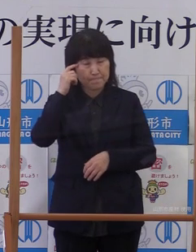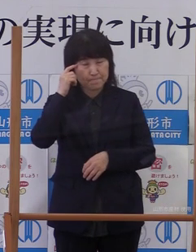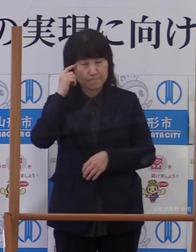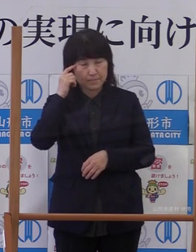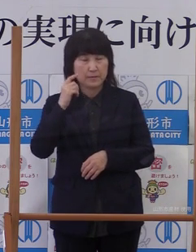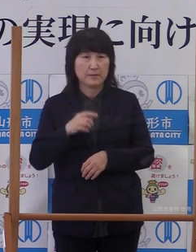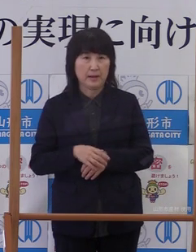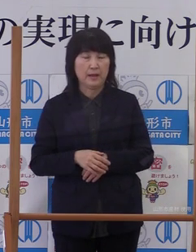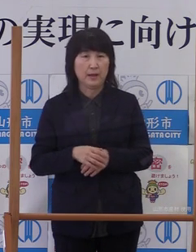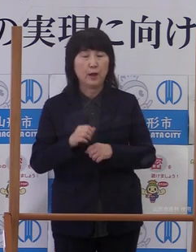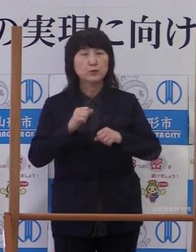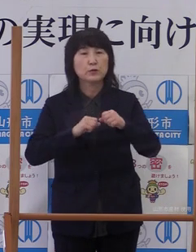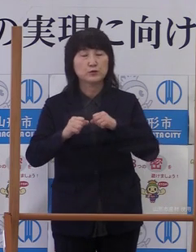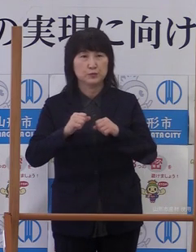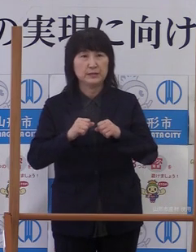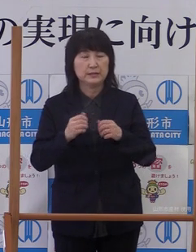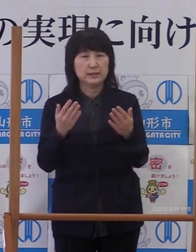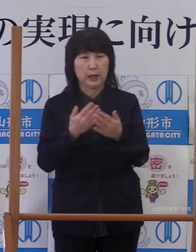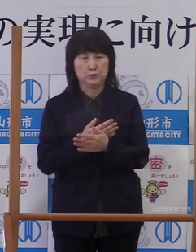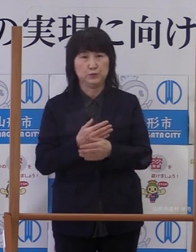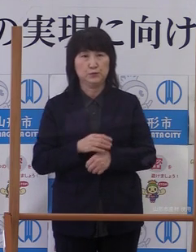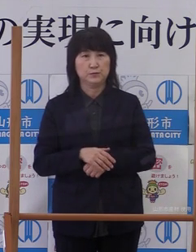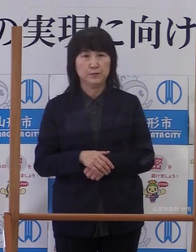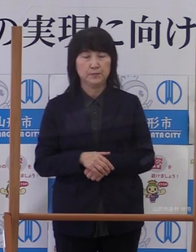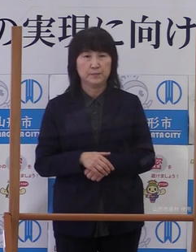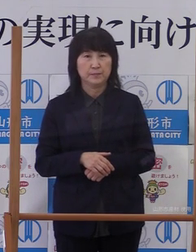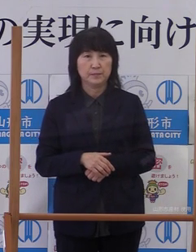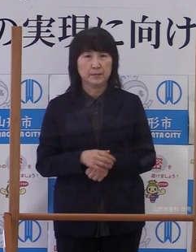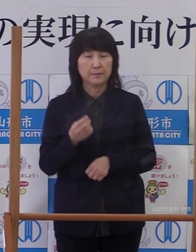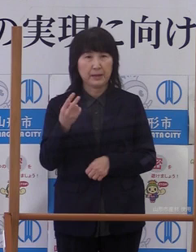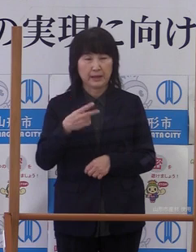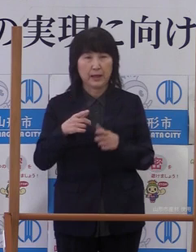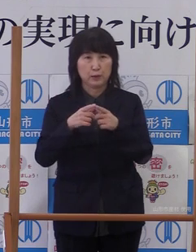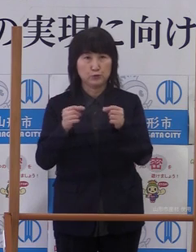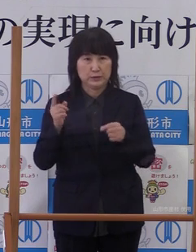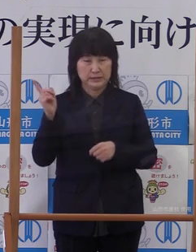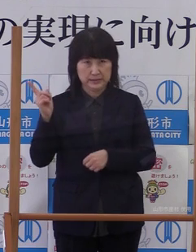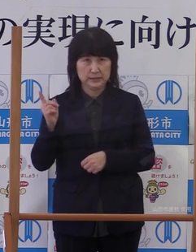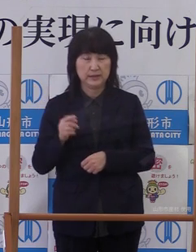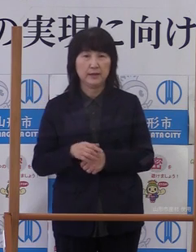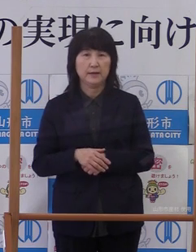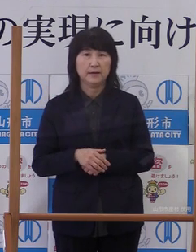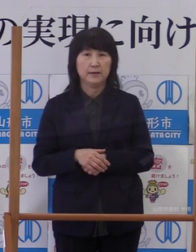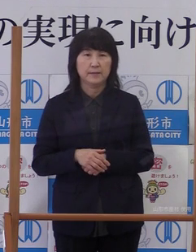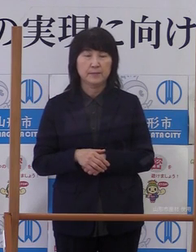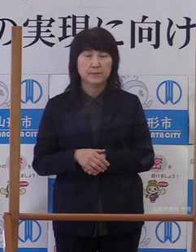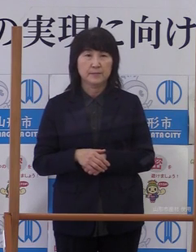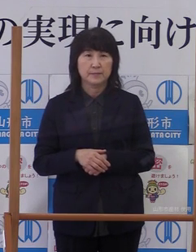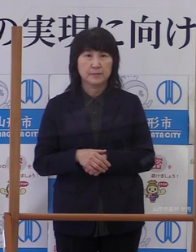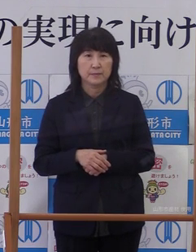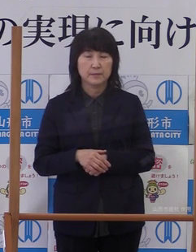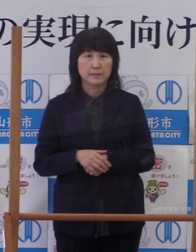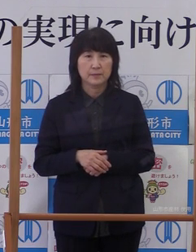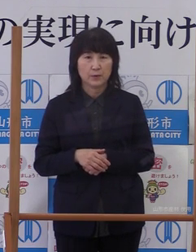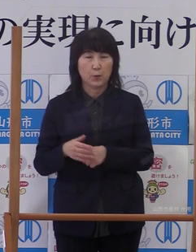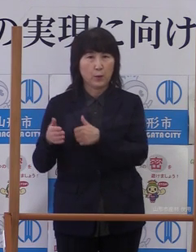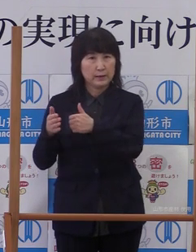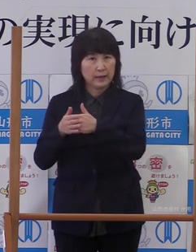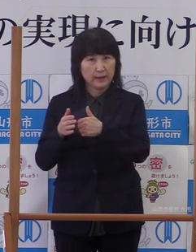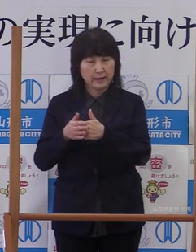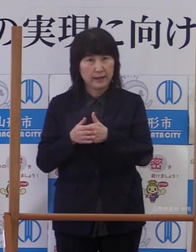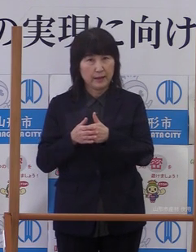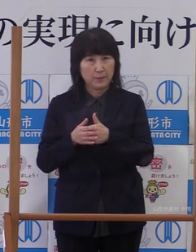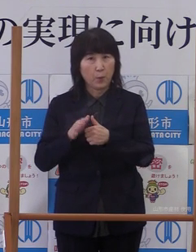で取り組んでくるのと、あとはまた国の方でもですね、そうした部分の手当も逆